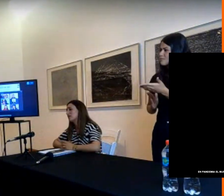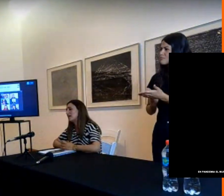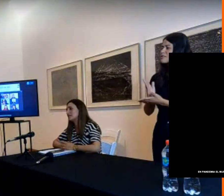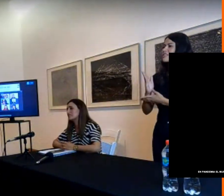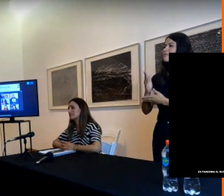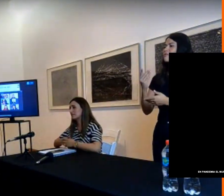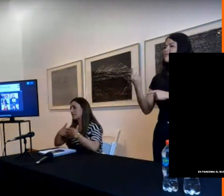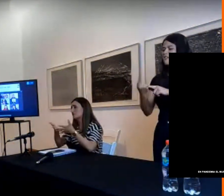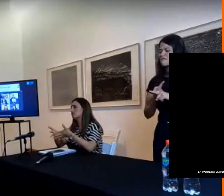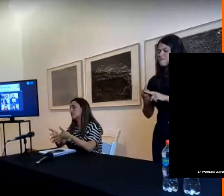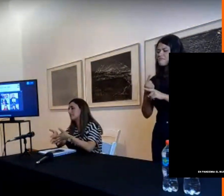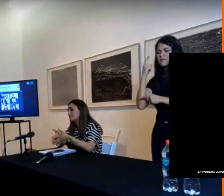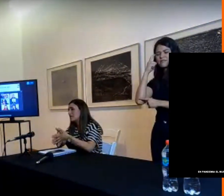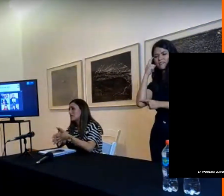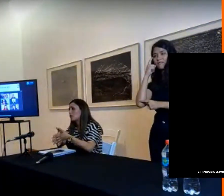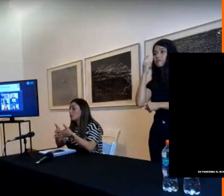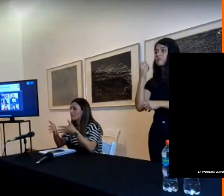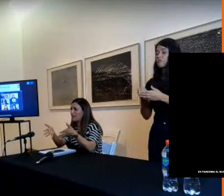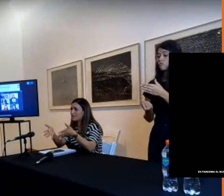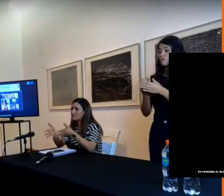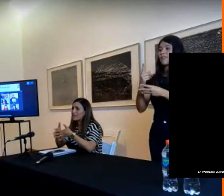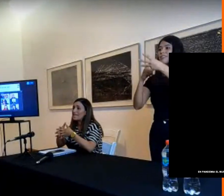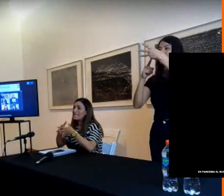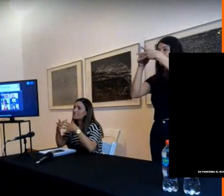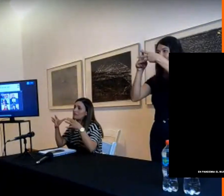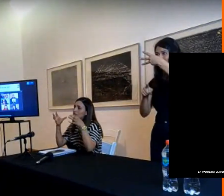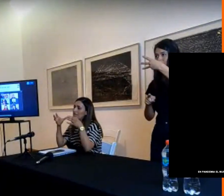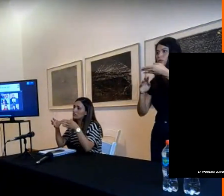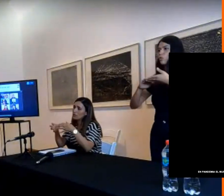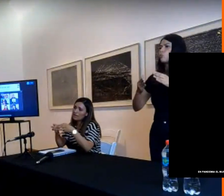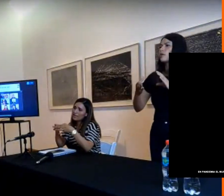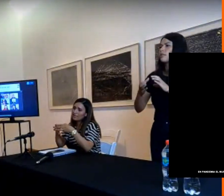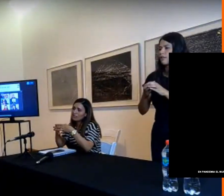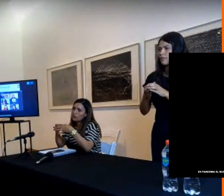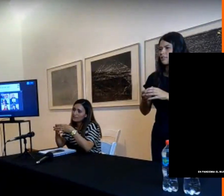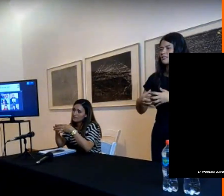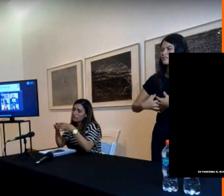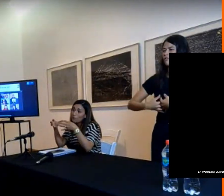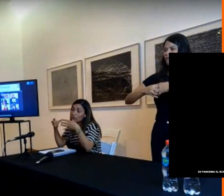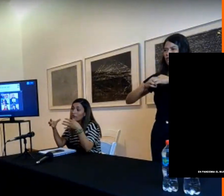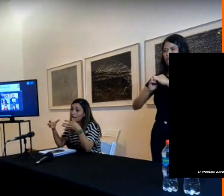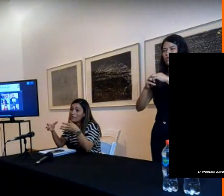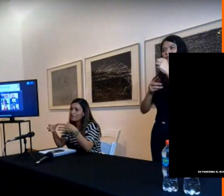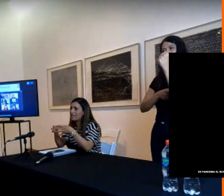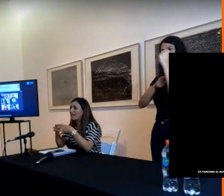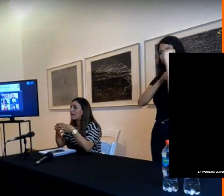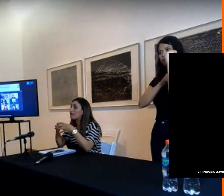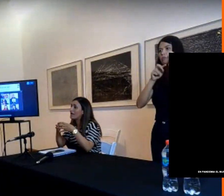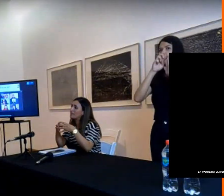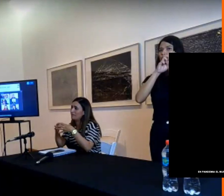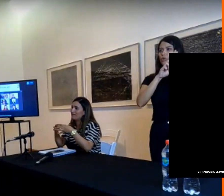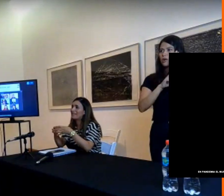a dialogar y se generaron tres comunidades y se fortaleció un área que no es un programa que